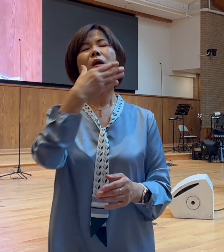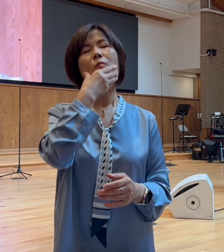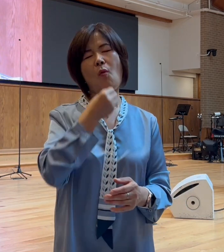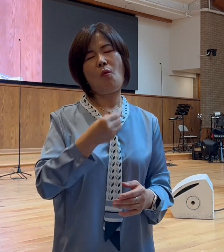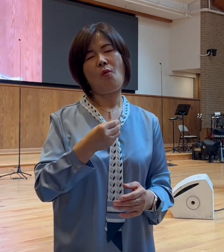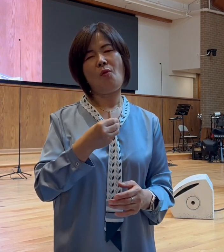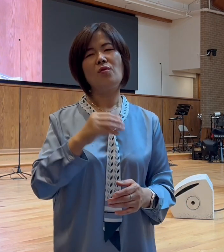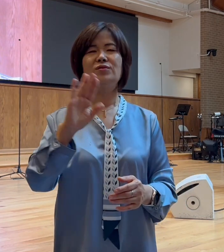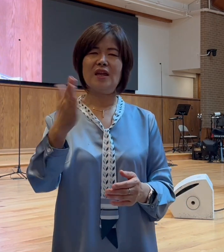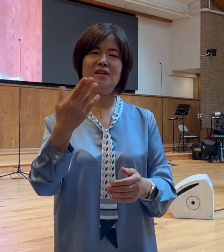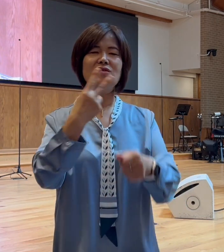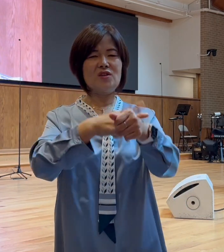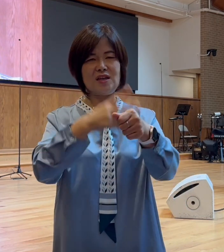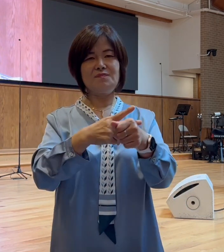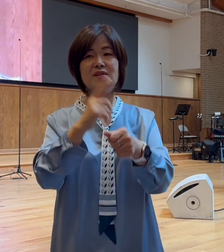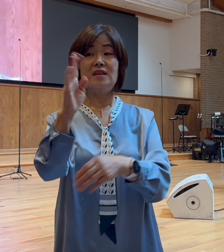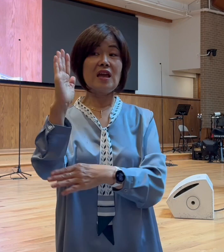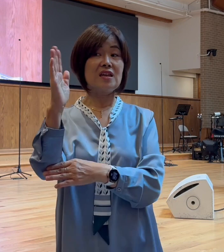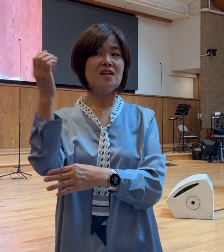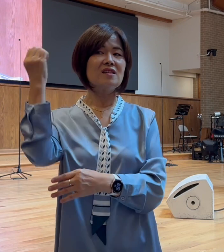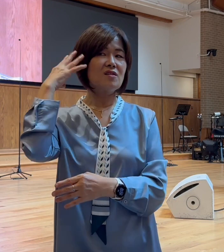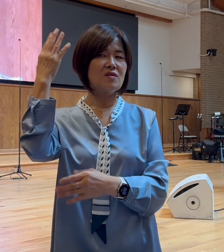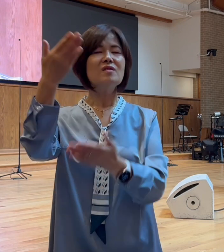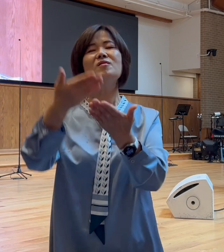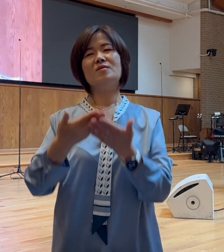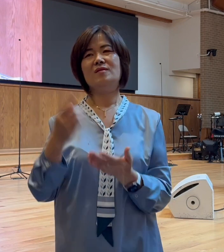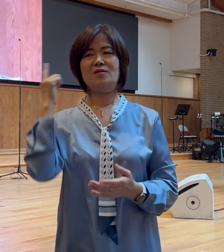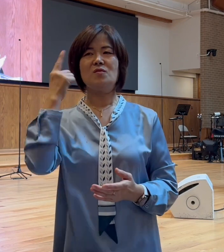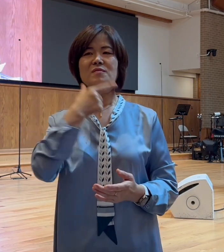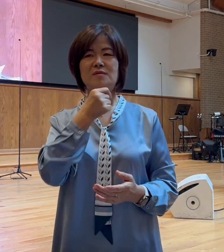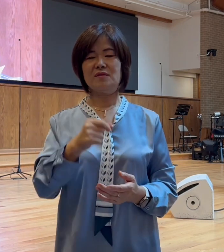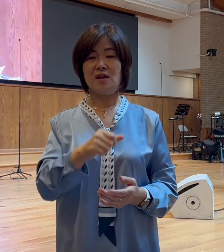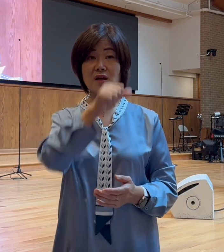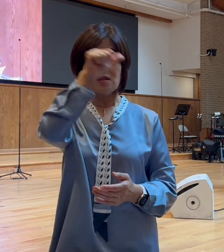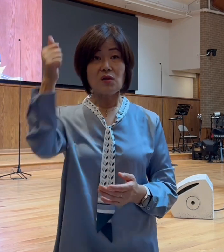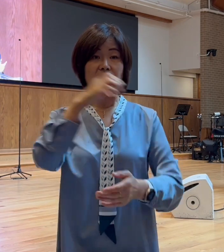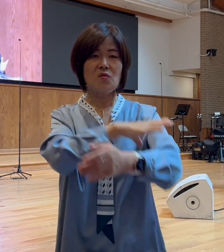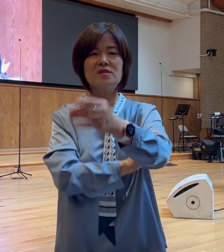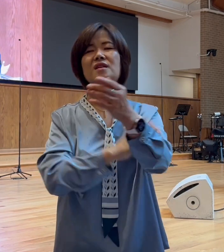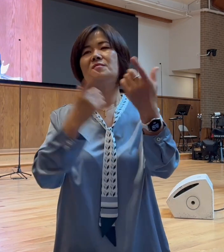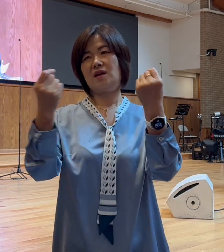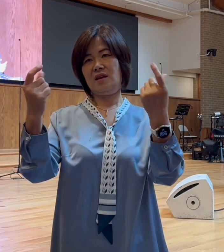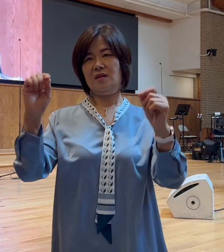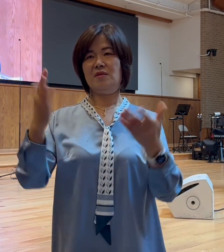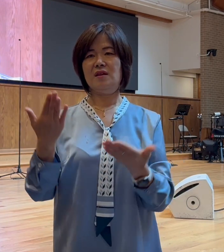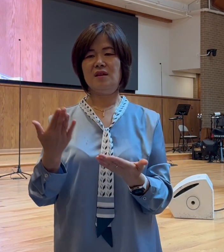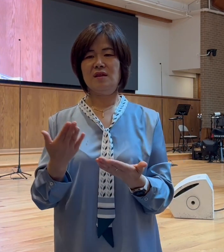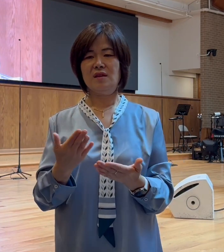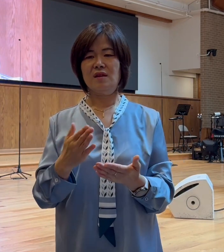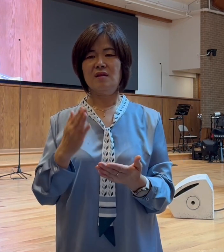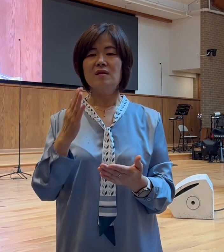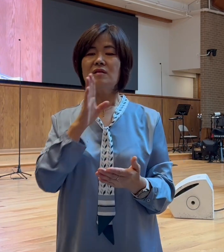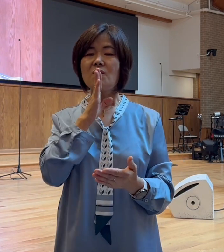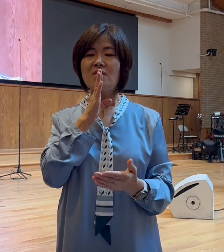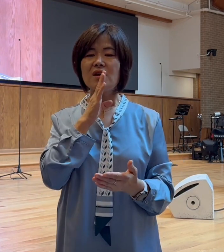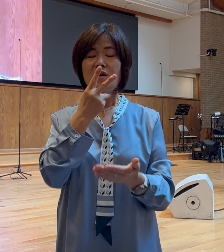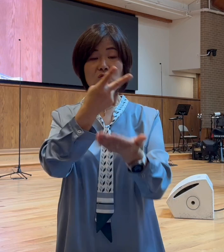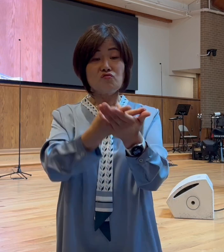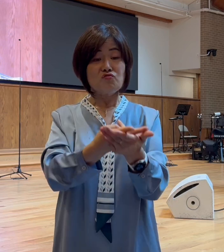복이었지. 저는 그 이야기 듣고 싶어요. 장로님, 권사님들 마찬가지 아닙니까? 목사님도 관에 이렇게 누우실